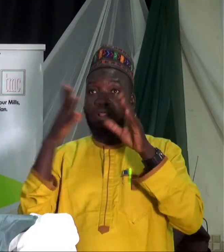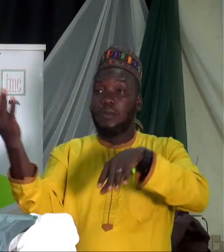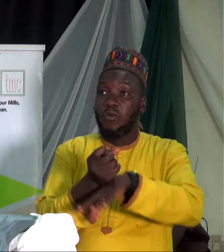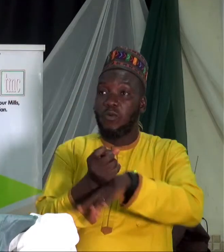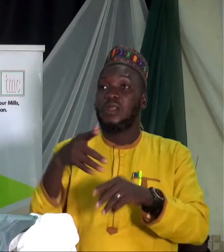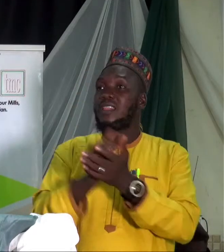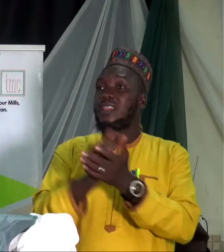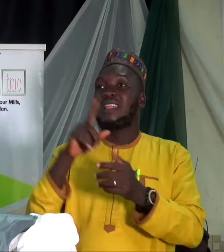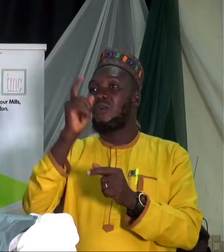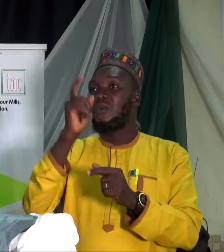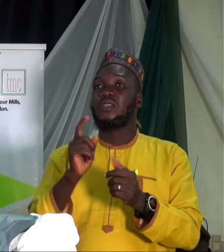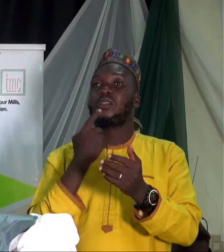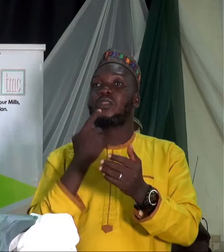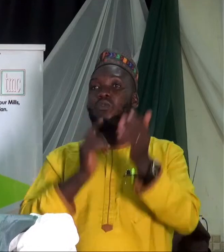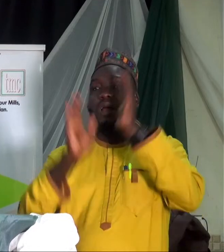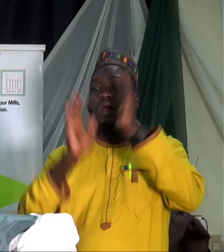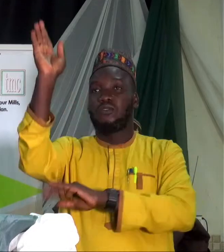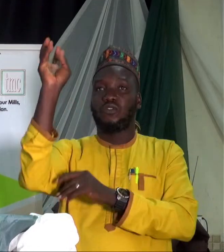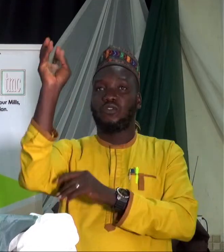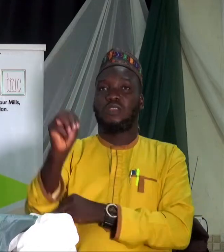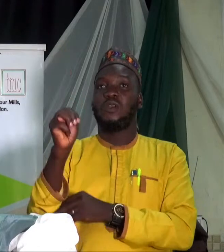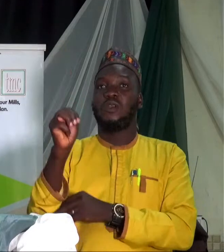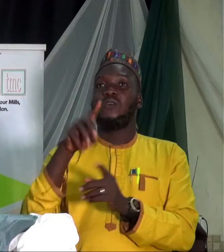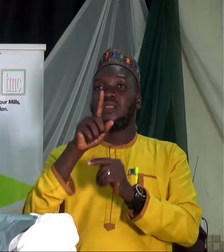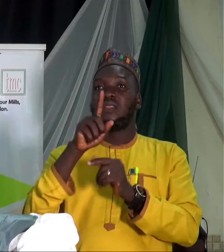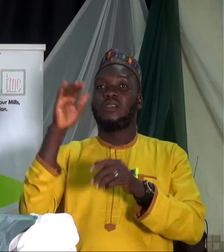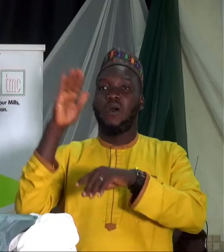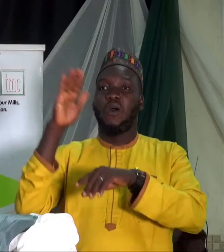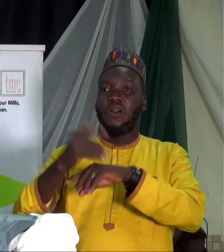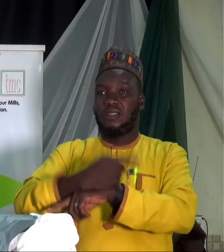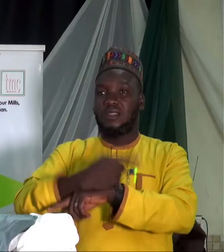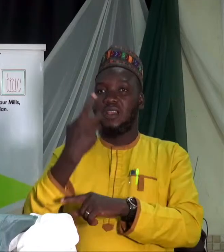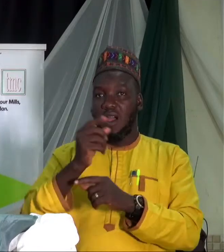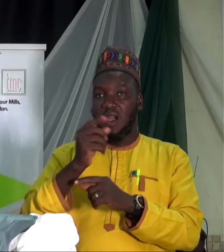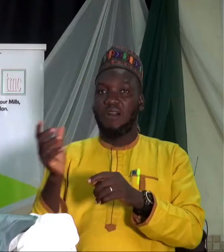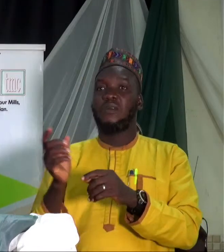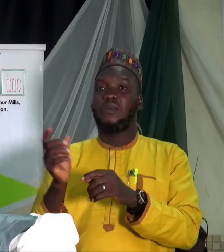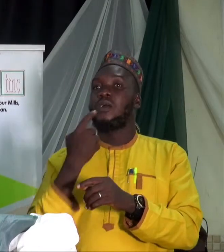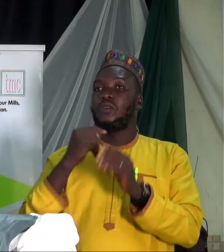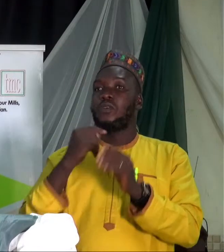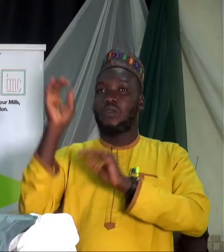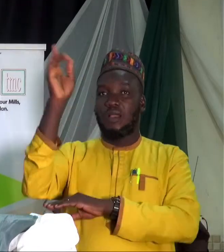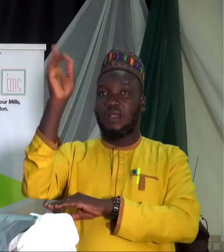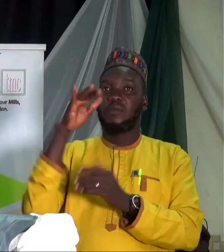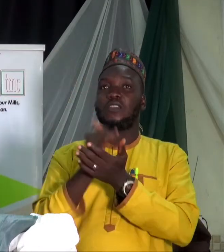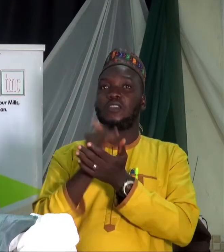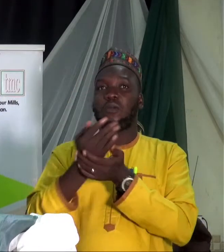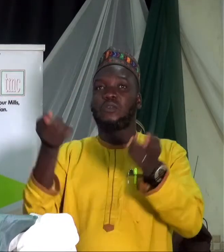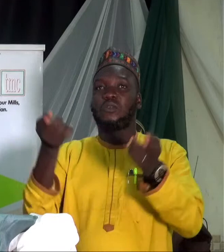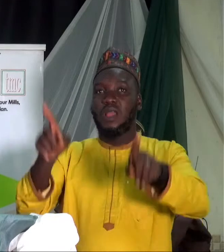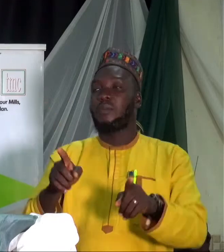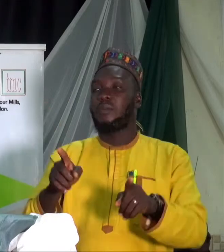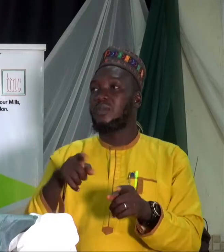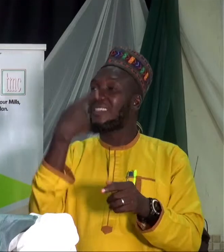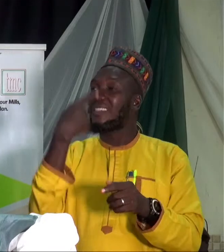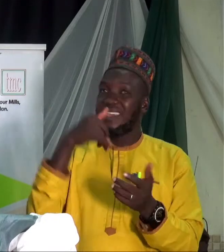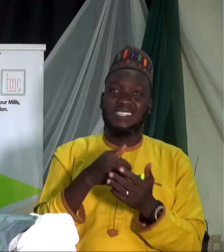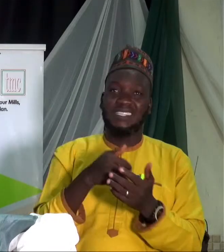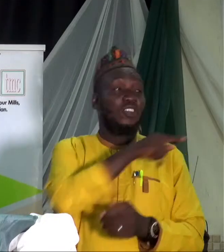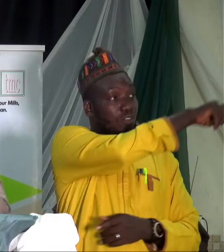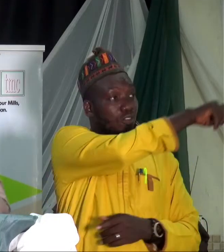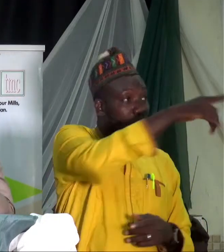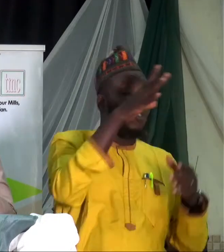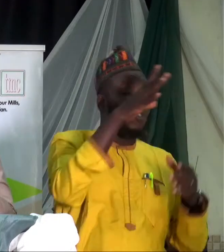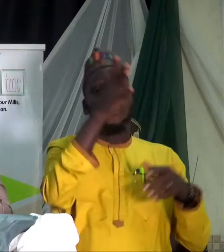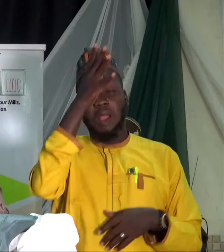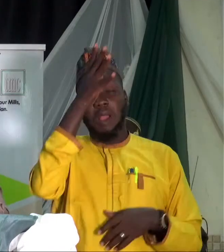be. Won ni bo ba tun di job bura nkan ko sele abi won o wi. awọ ọgbà yìí bàbá yóò wá wí kankan yìí wà ń